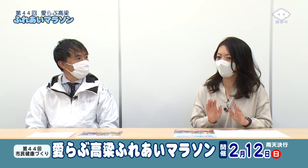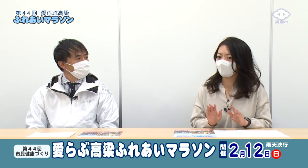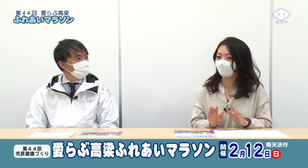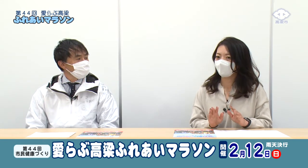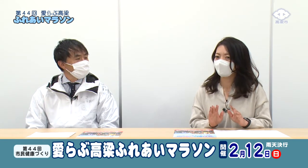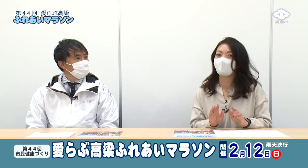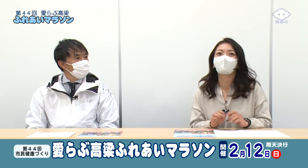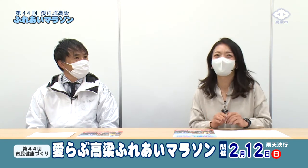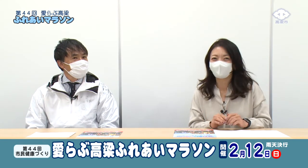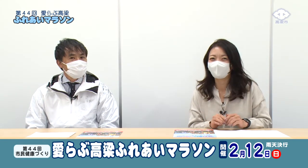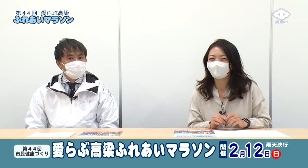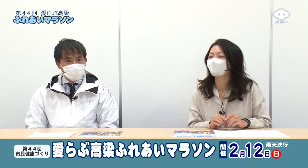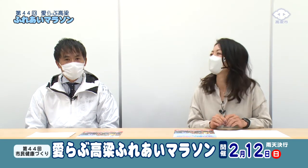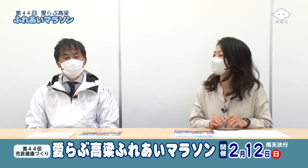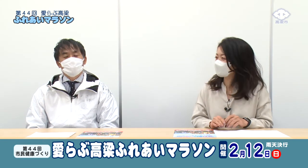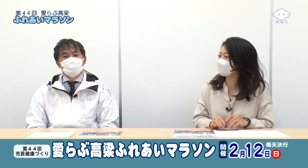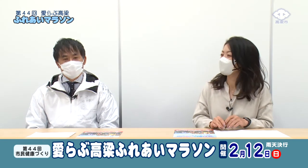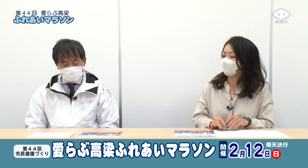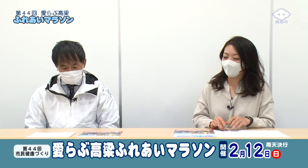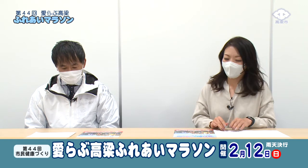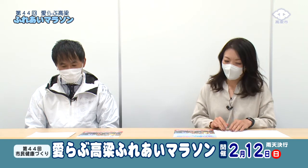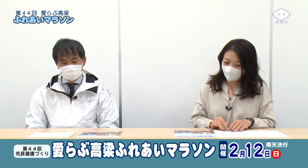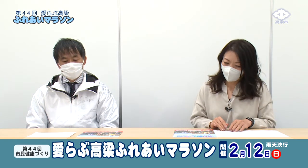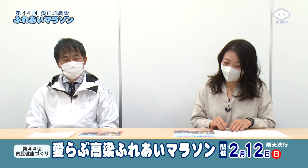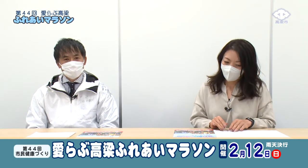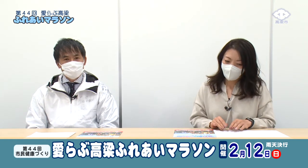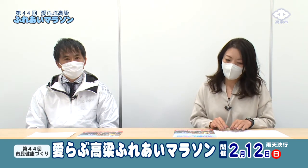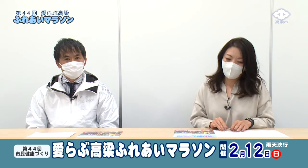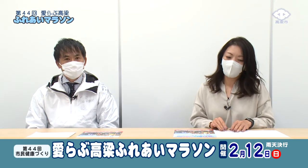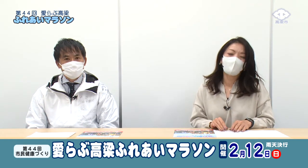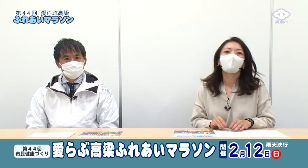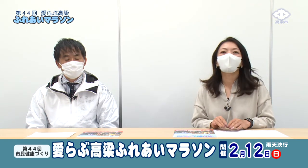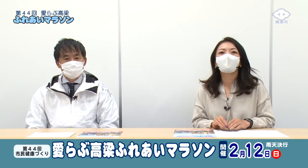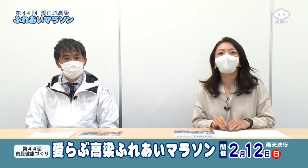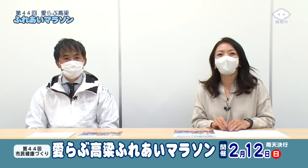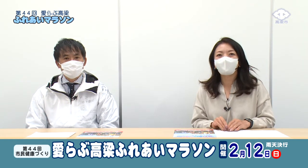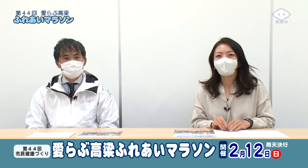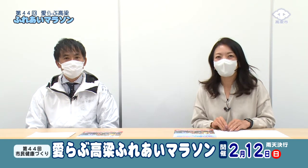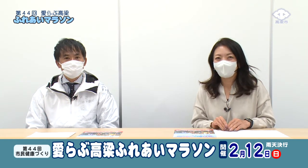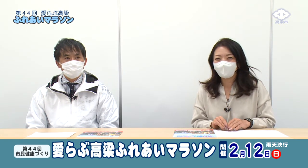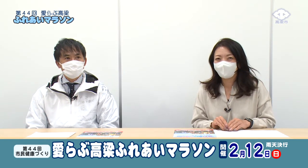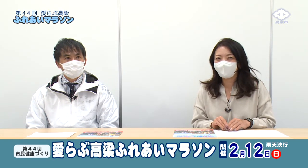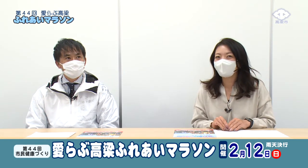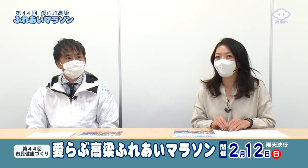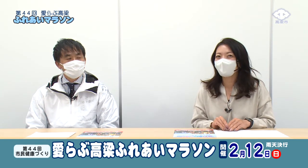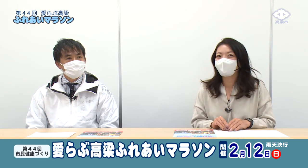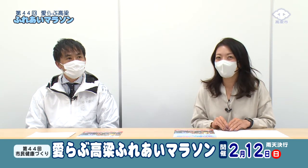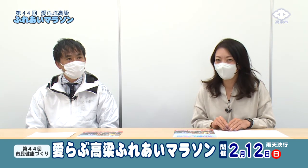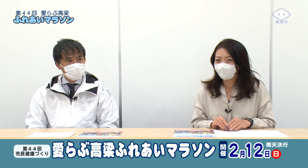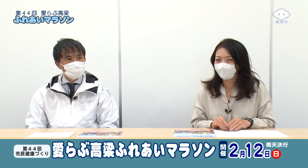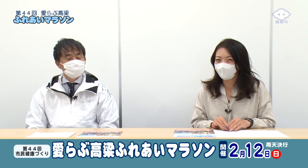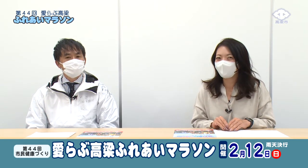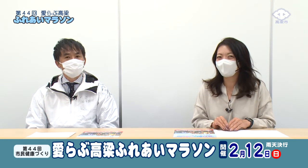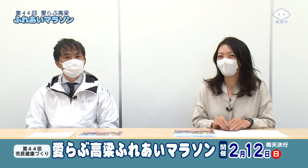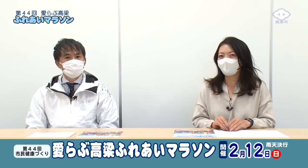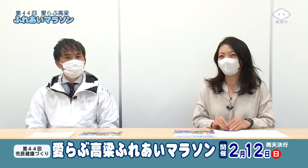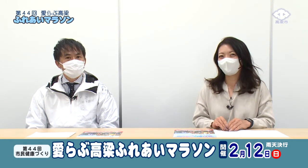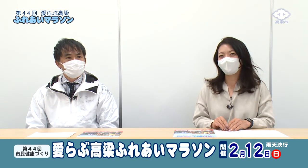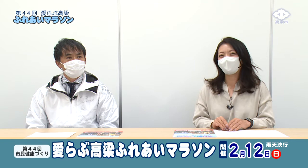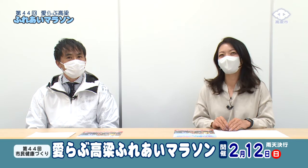さんにもね、チャレンジしていただきたいですね。 はい、お願いいたします。 はい、では大会に参加したいという方はどのようにして申し込みをすればいいでしょう